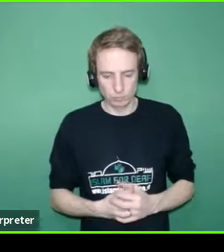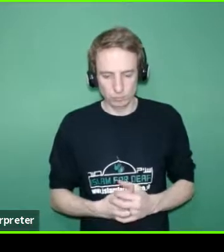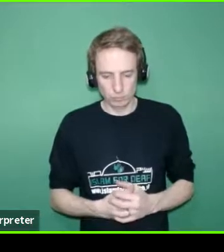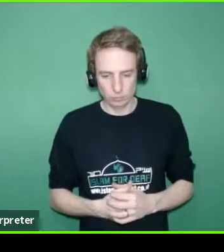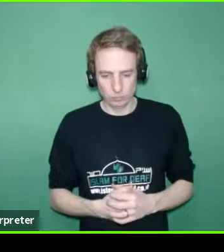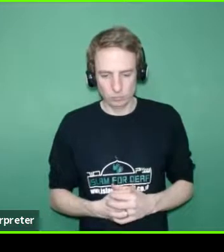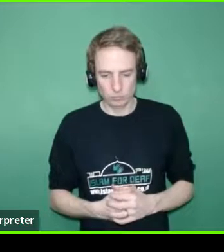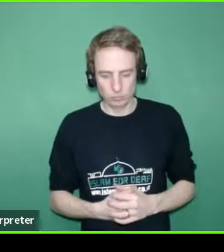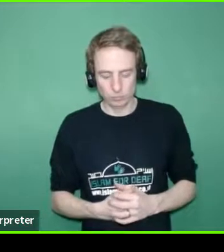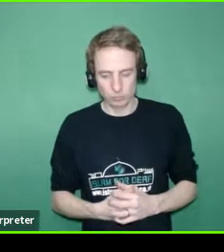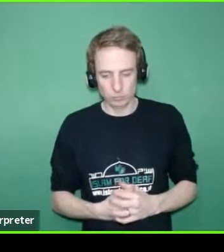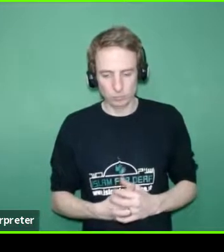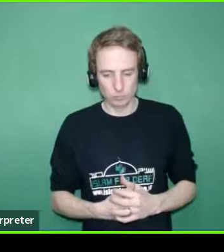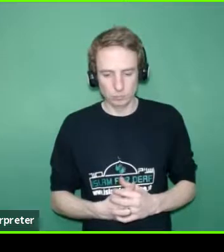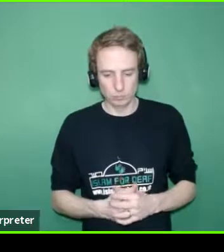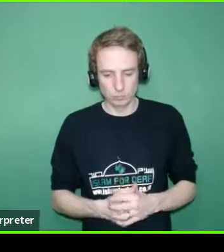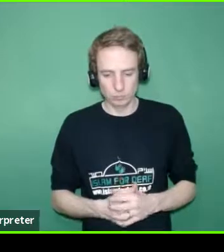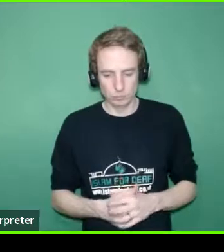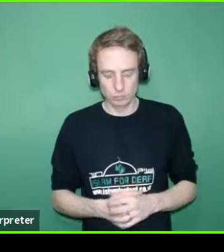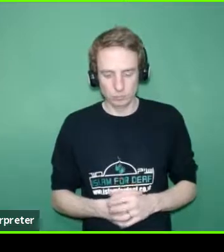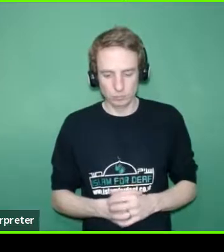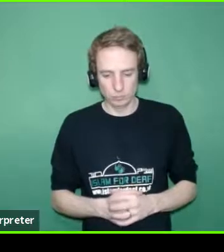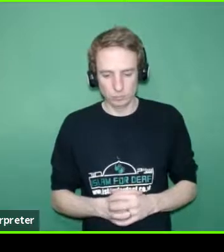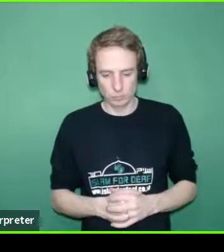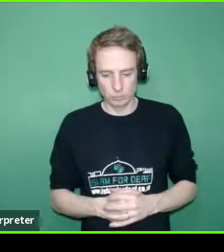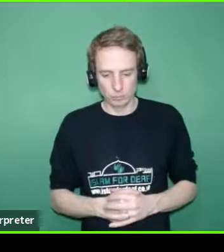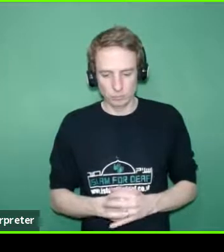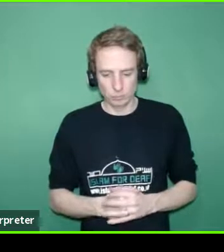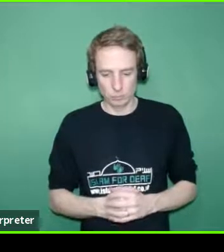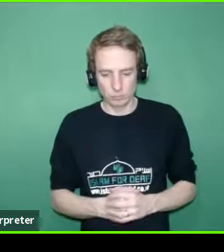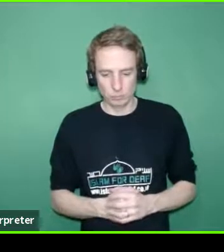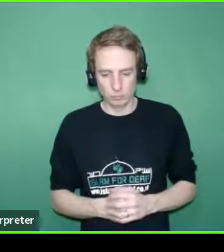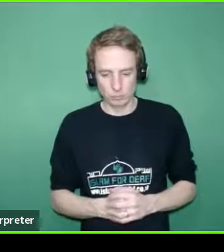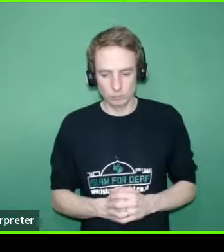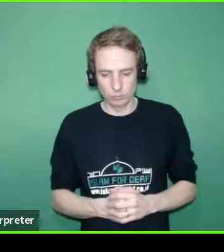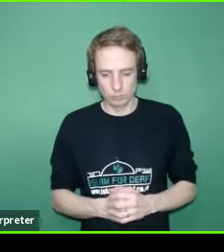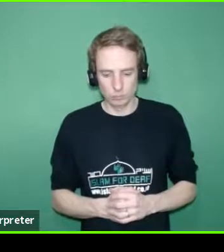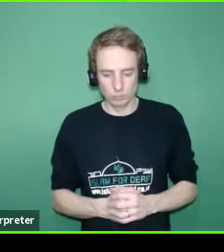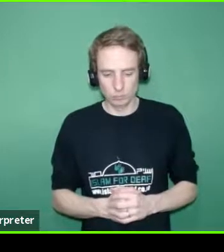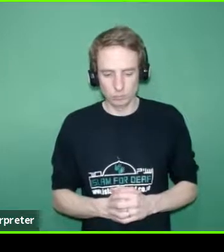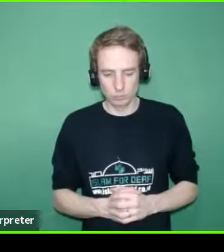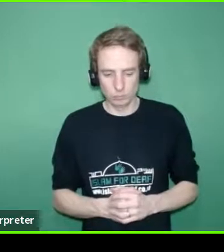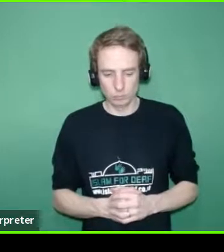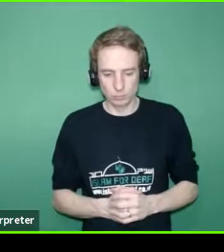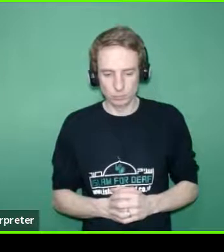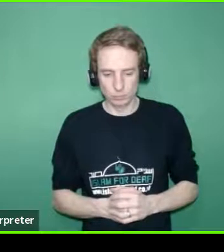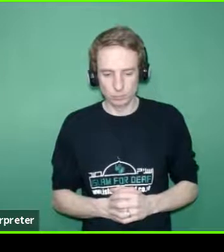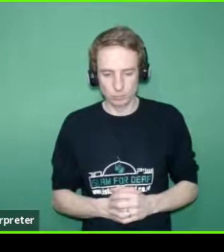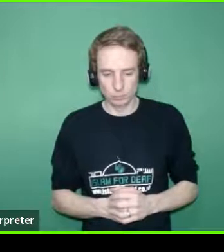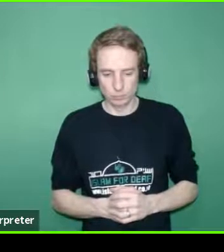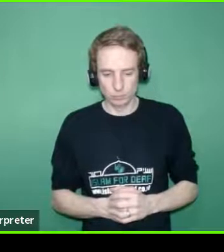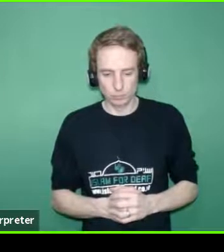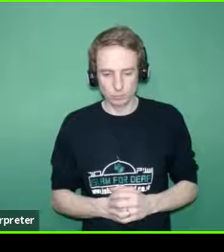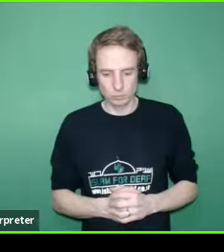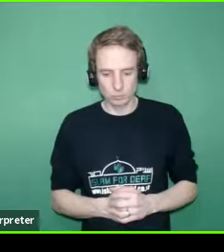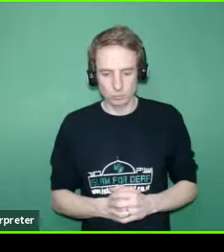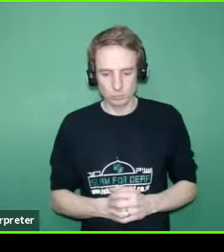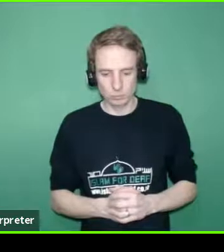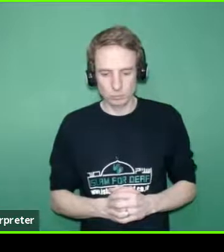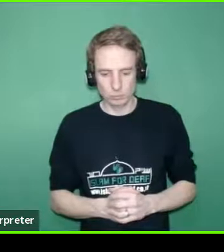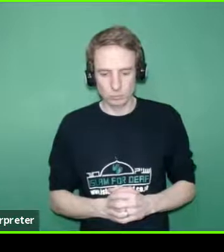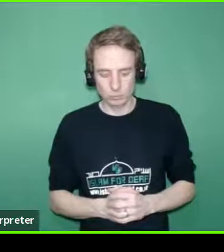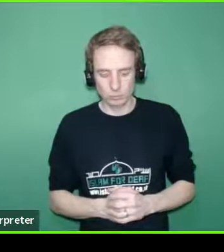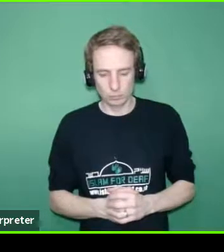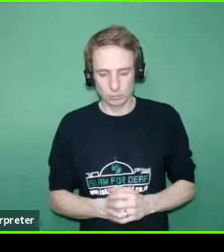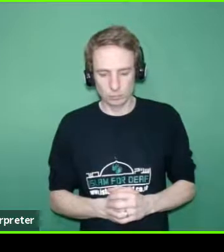عاما في هذه الآية أو مخصصا في أحاديث سنأتي عليها. فالعمل العام